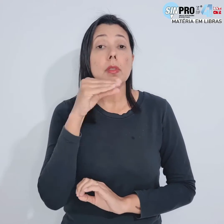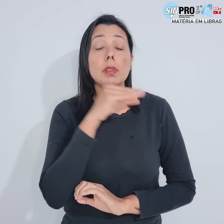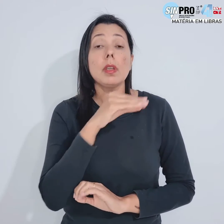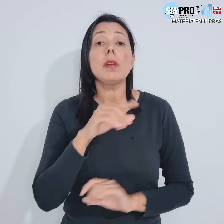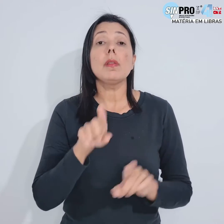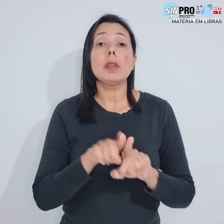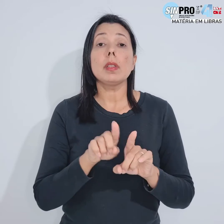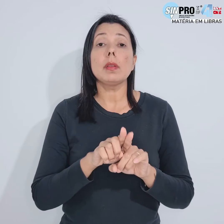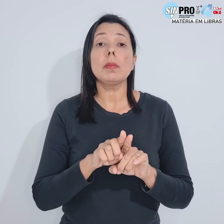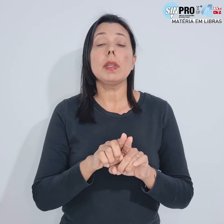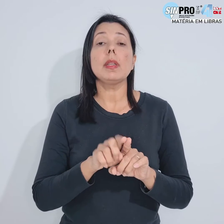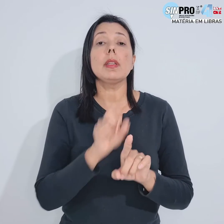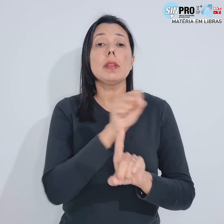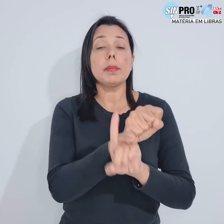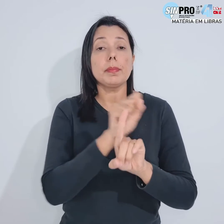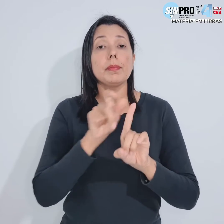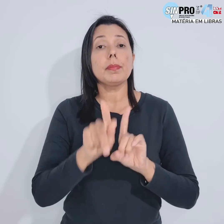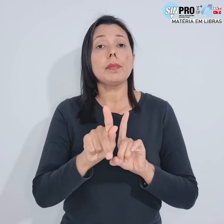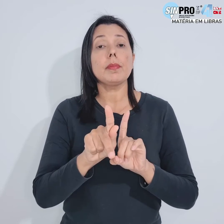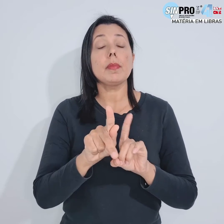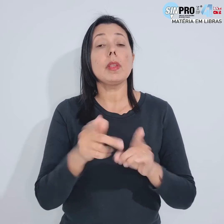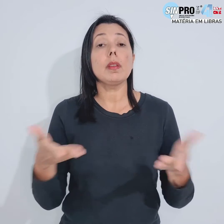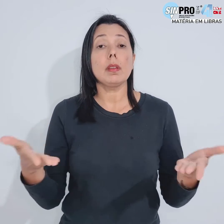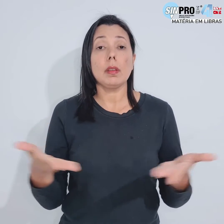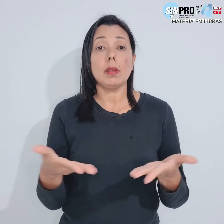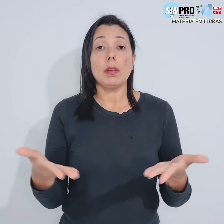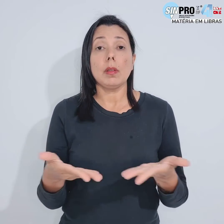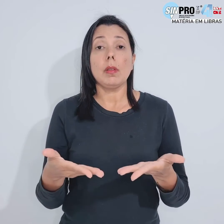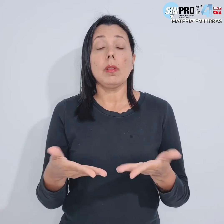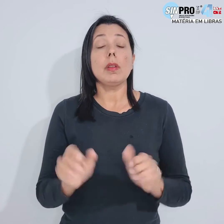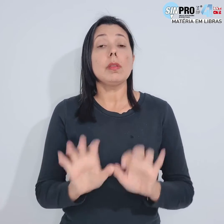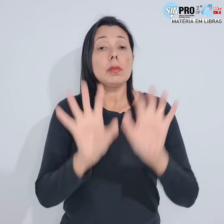emergencial e da Previdência. Diante